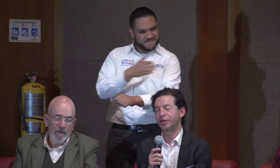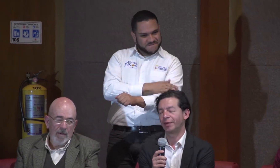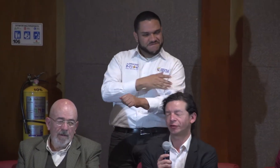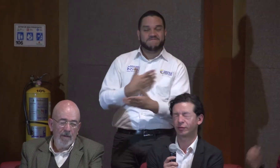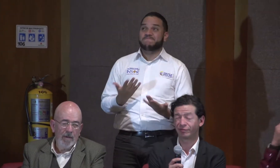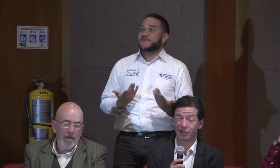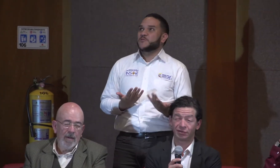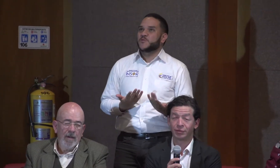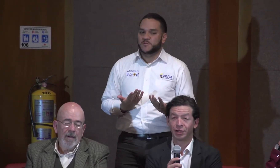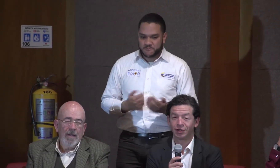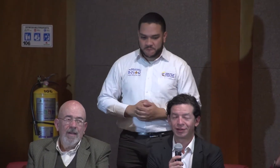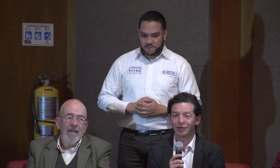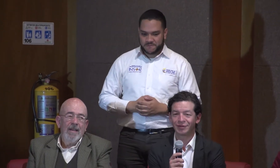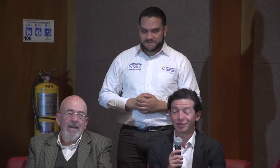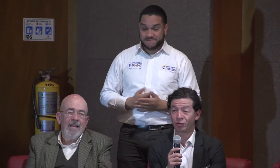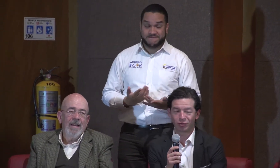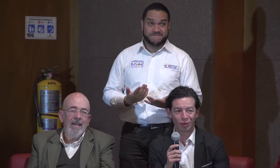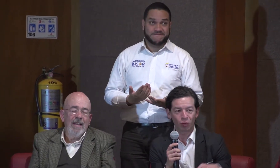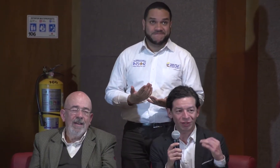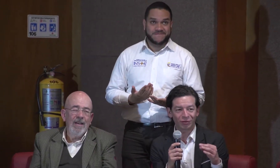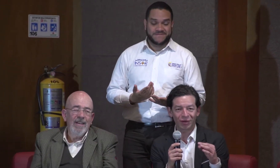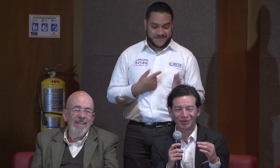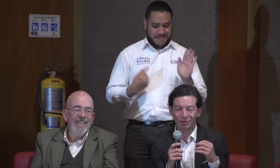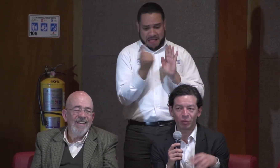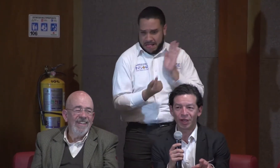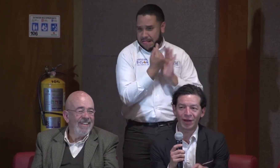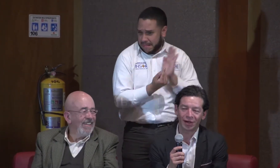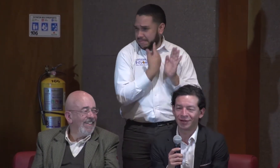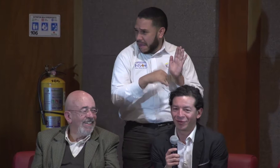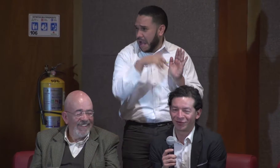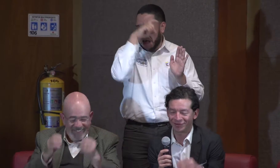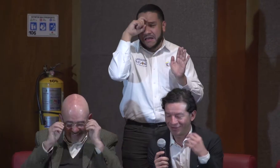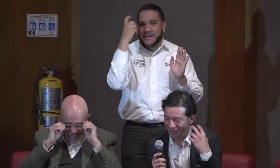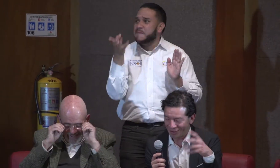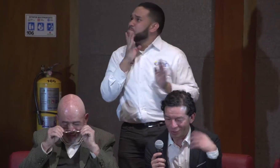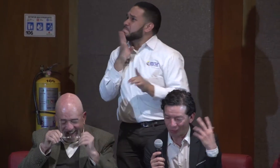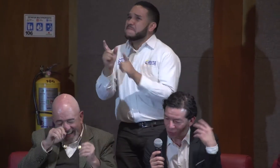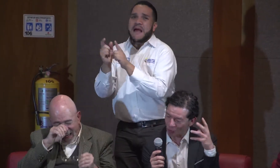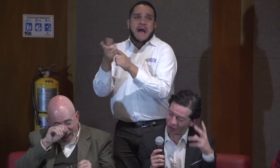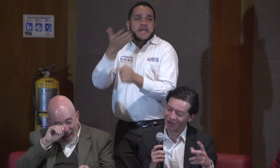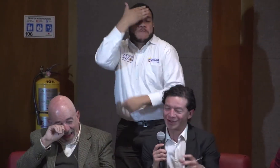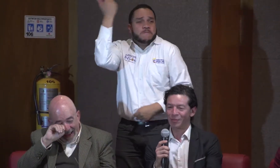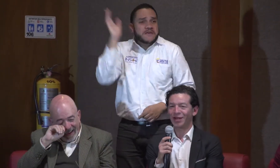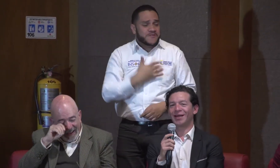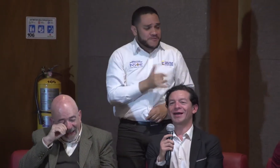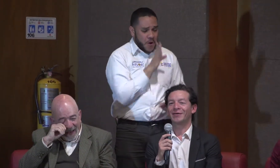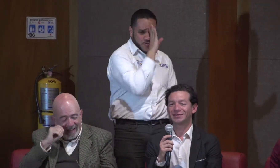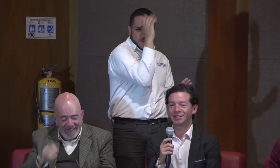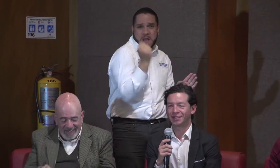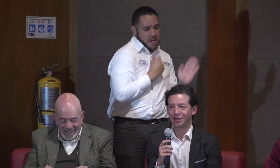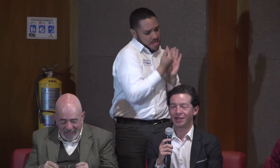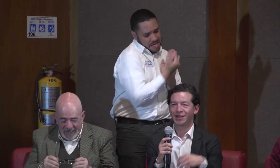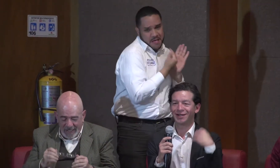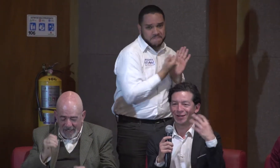¿cómo se llama esto? Que a veces yo dibujo tanto que a veces se me olvida hablar, entonces no puedo organizarme la